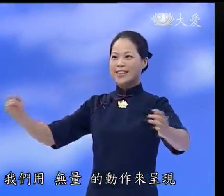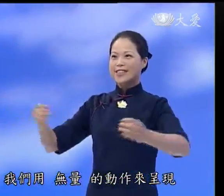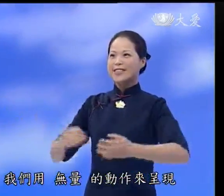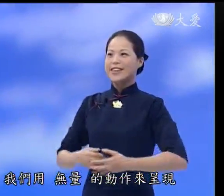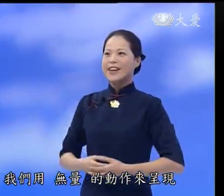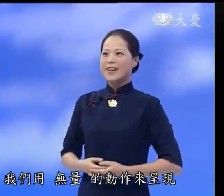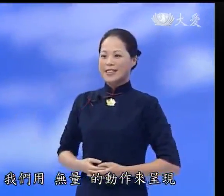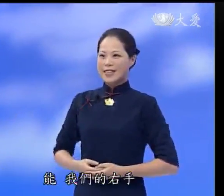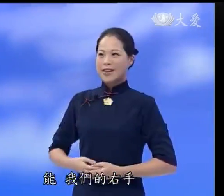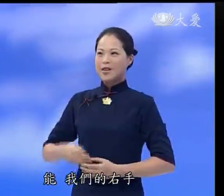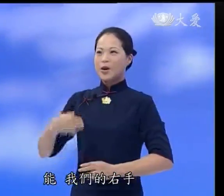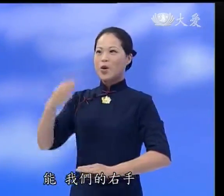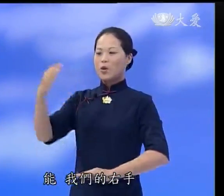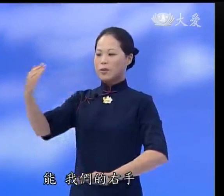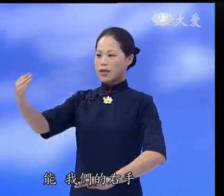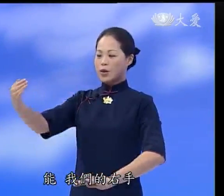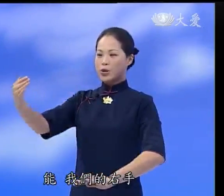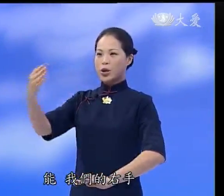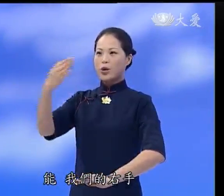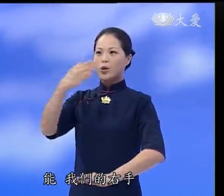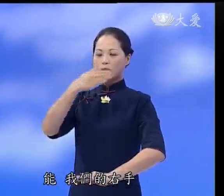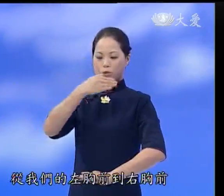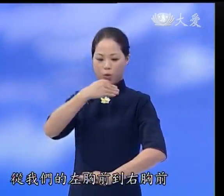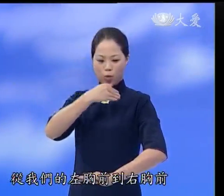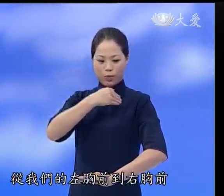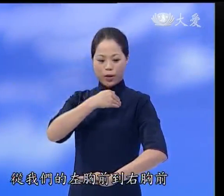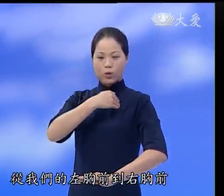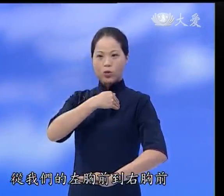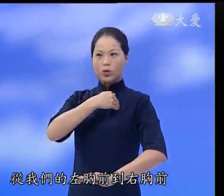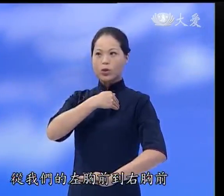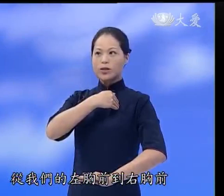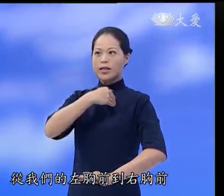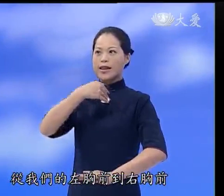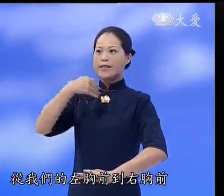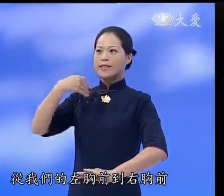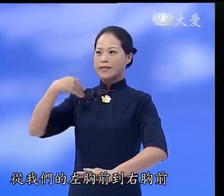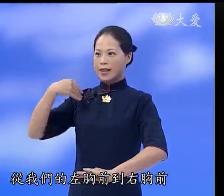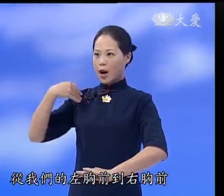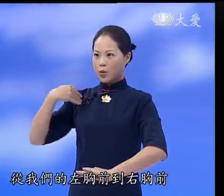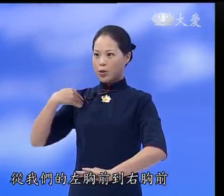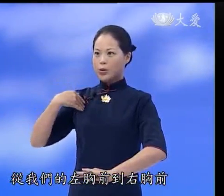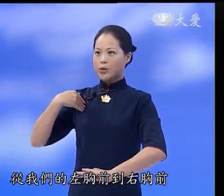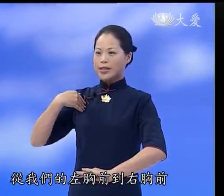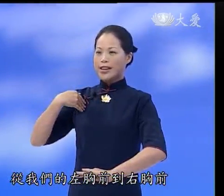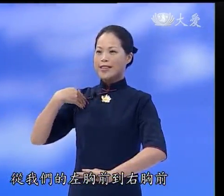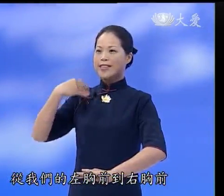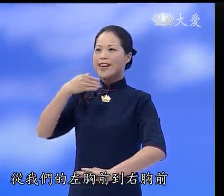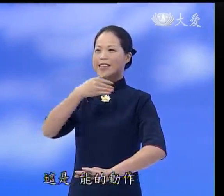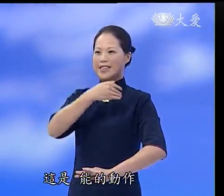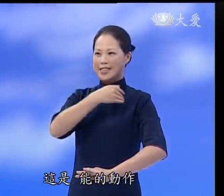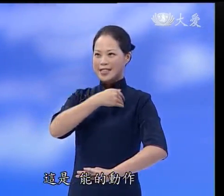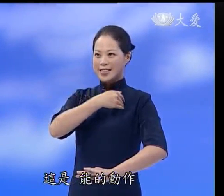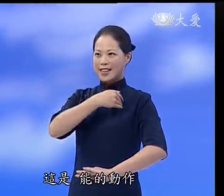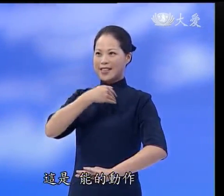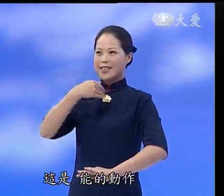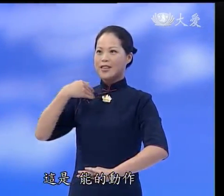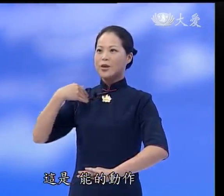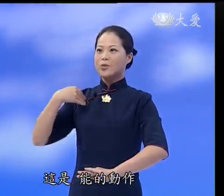现。能，我们的右手从我们的左胸前到右胸前，这是能的动